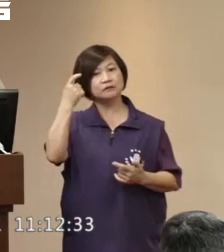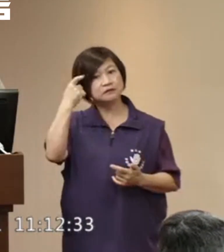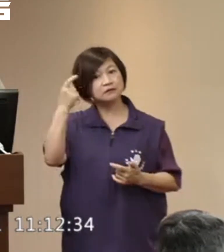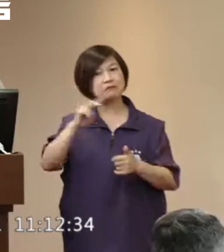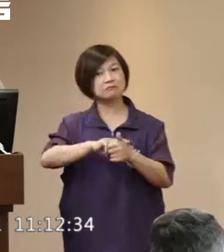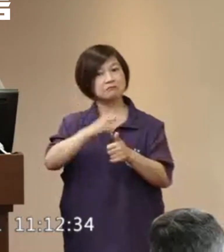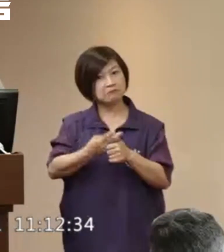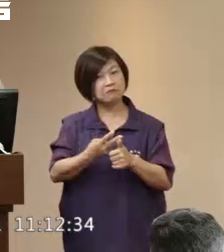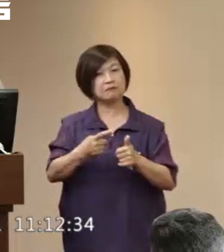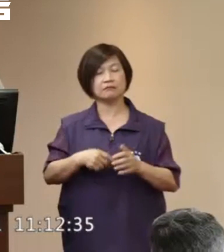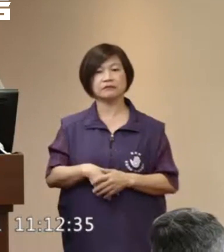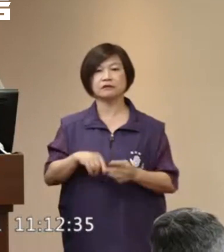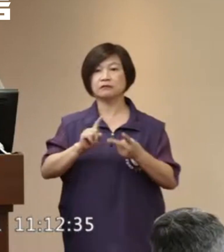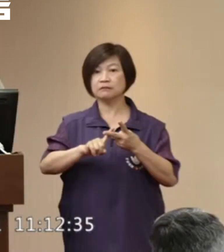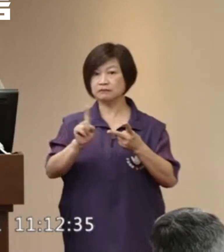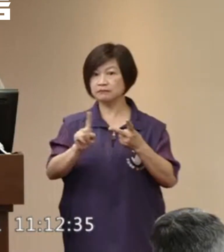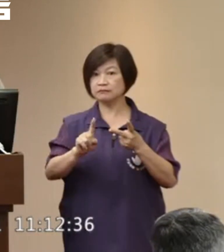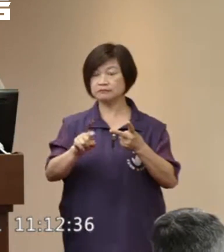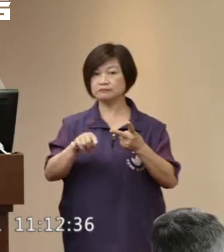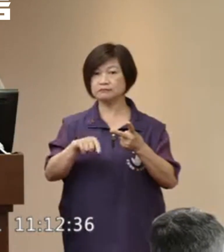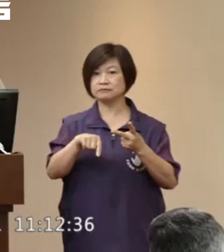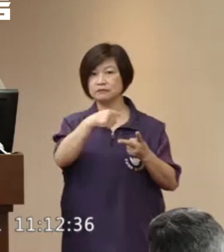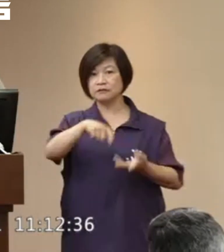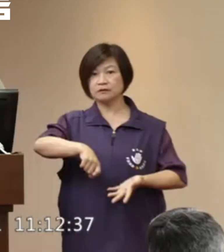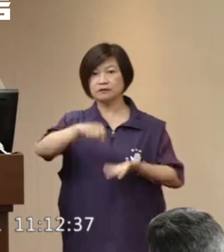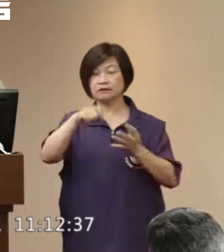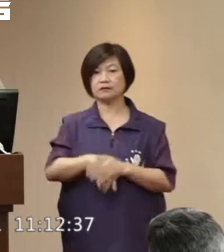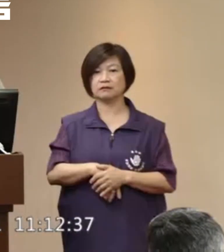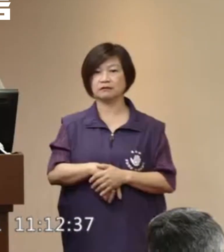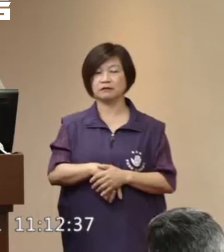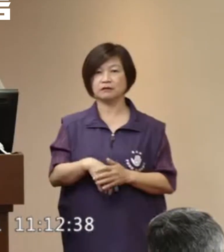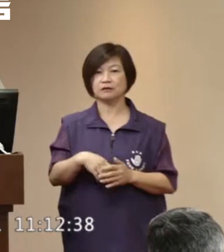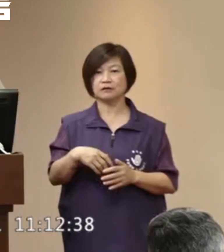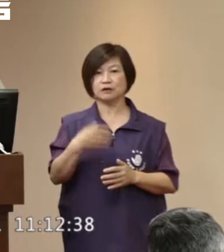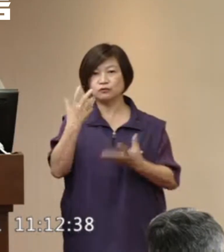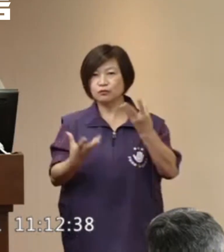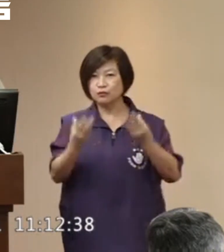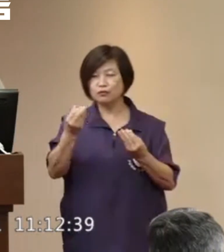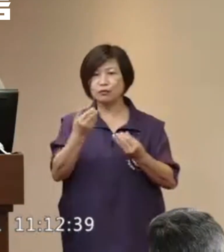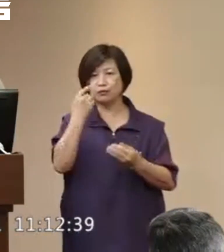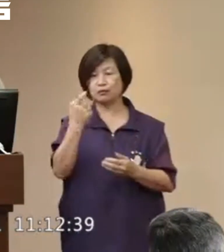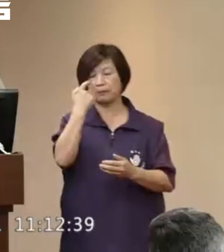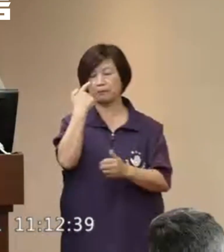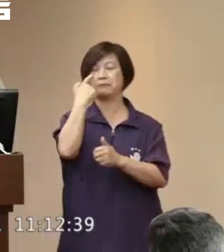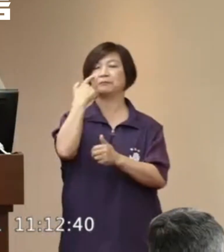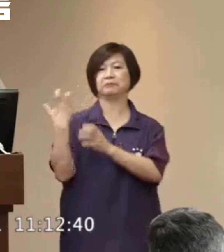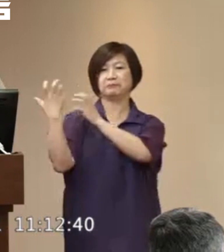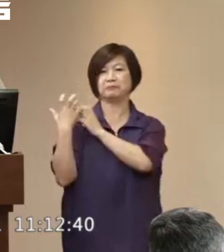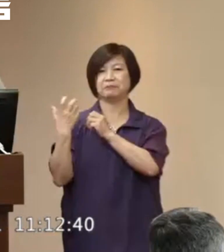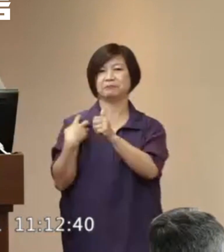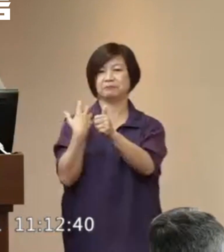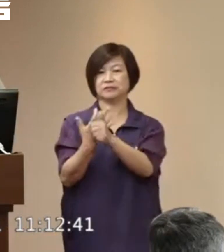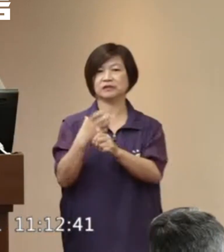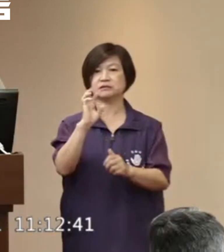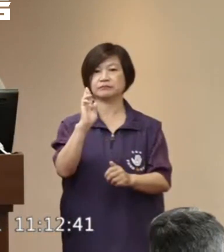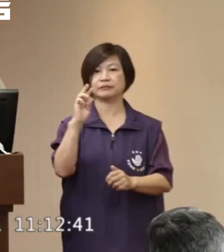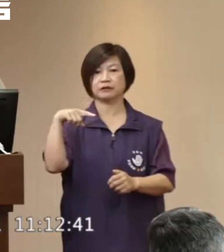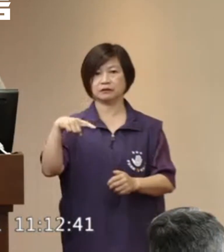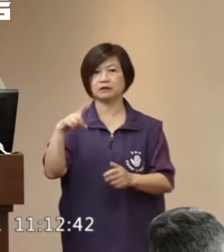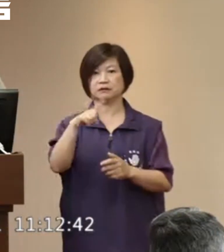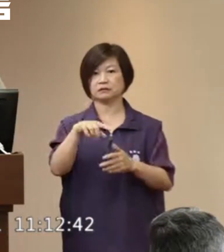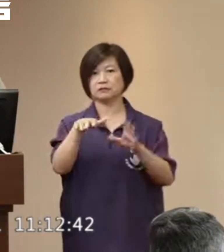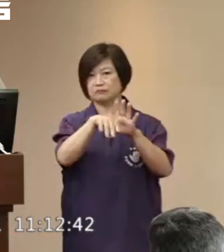要怎么样去翻转，甚至于我们所讲不造成不成比例或过度负担的情况，这个是 CRPD 里面